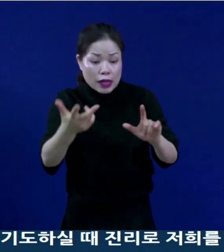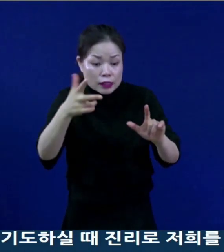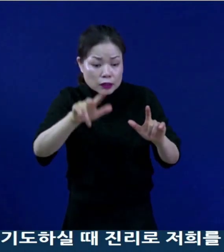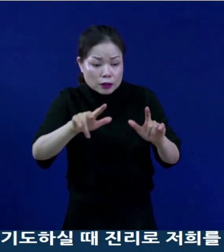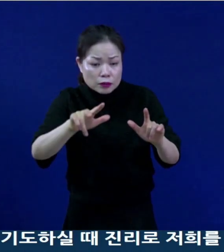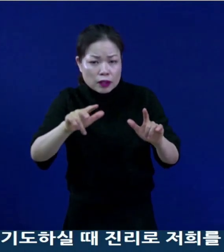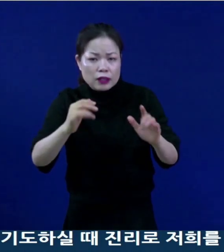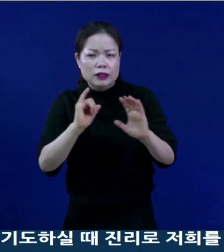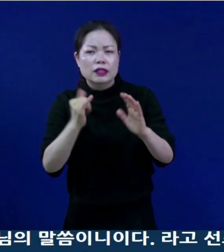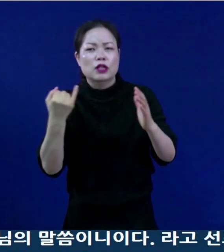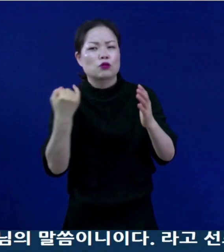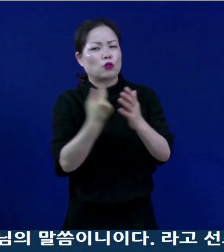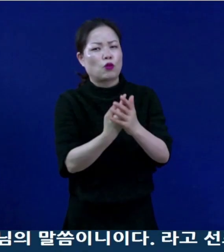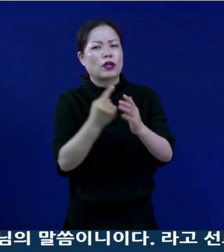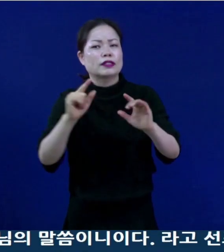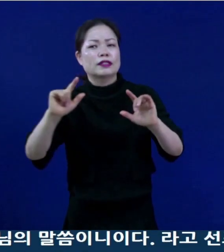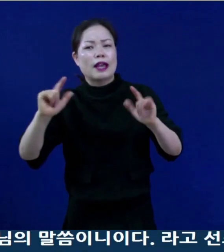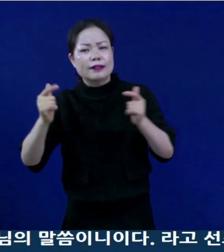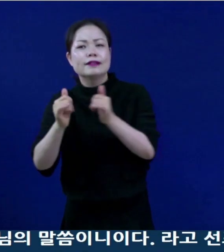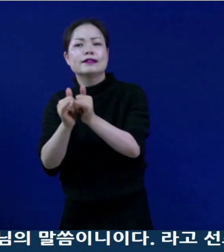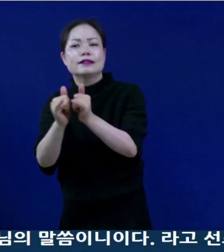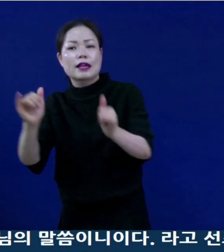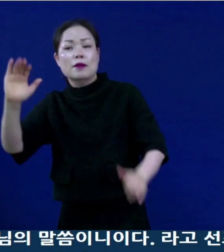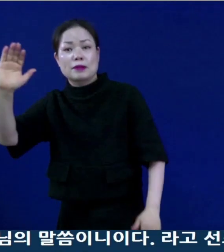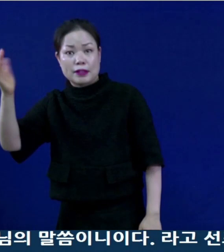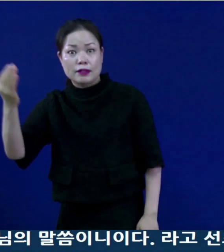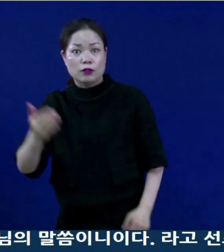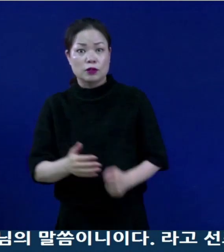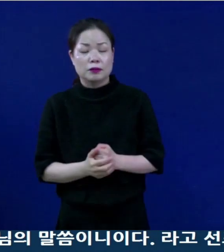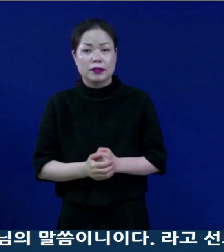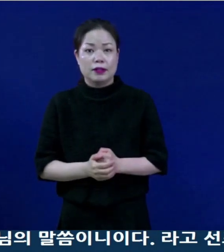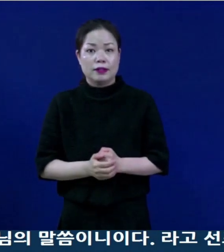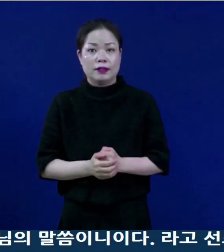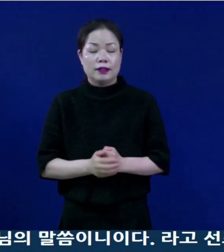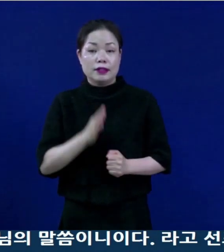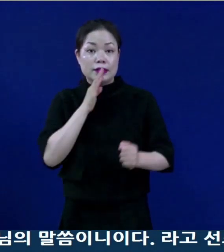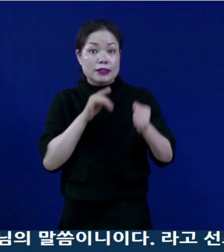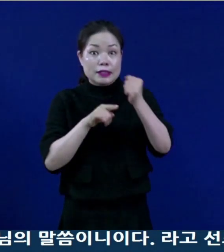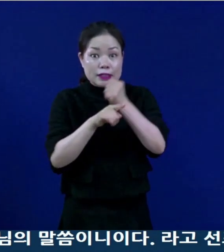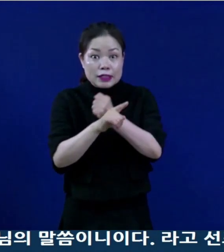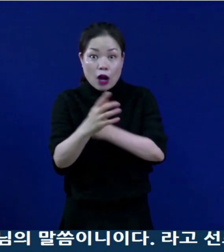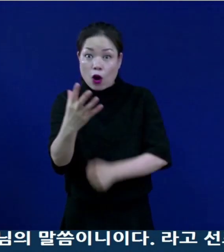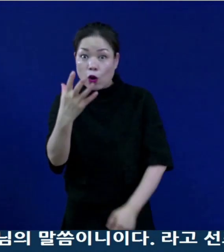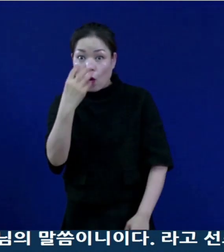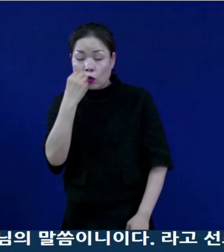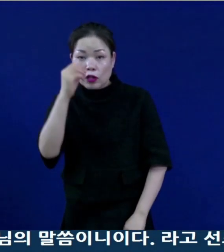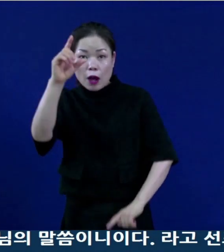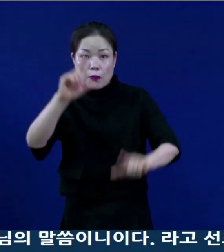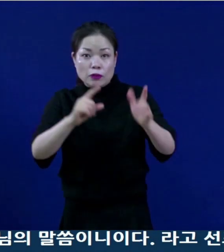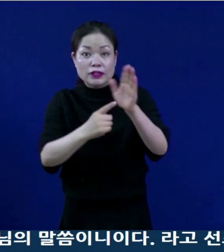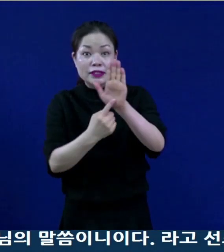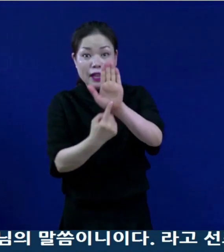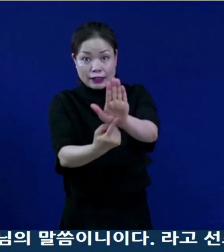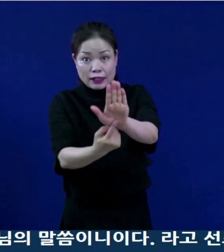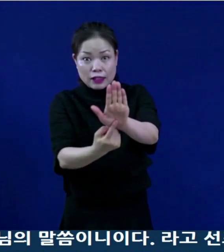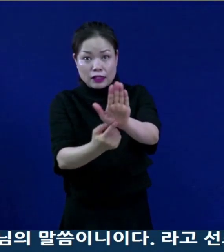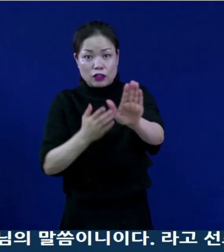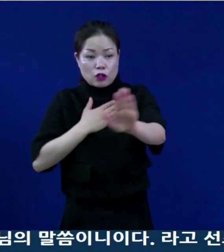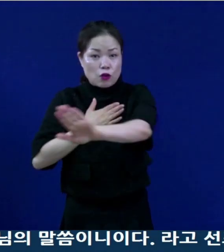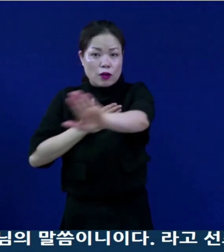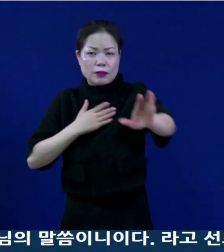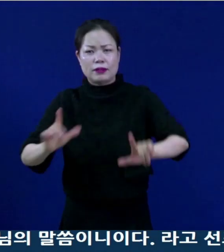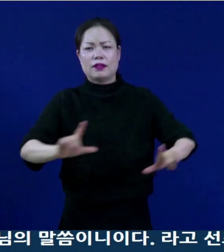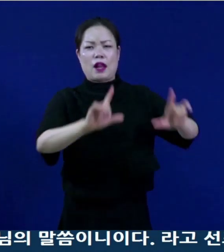세상에 속하지 않는 사람이 되는 겁니다. 여러분, 진리로 거룩한 모습이 나타나는 저와